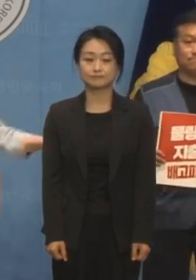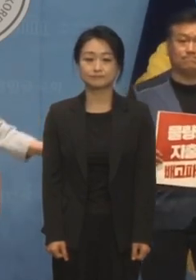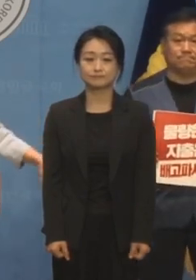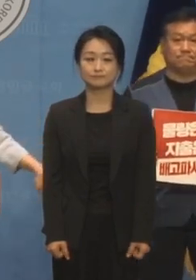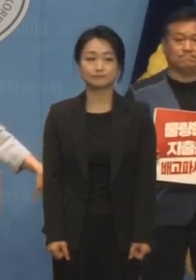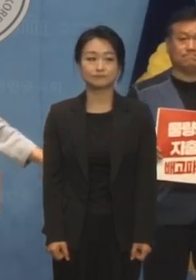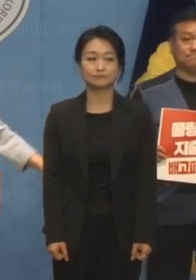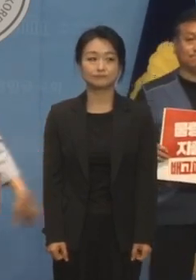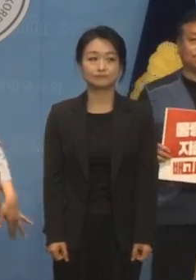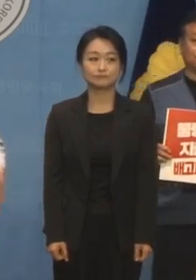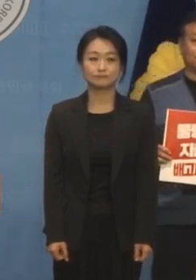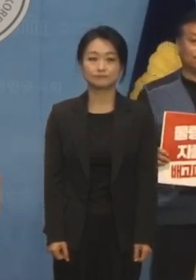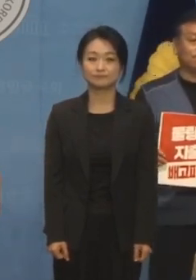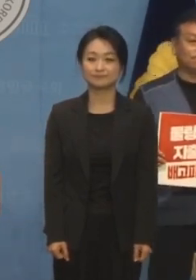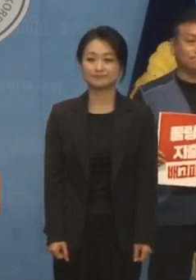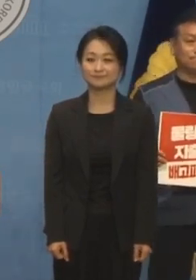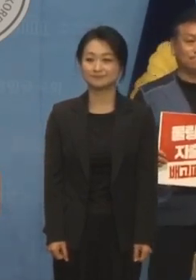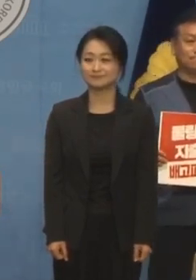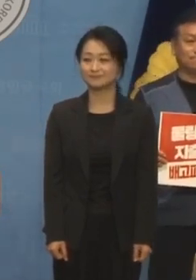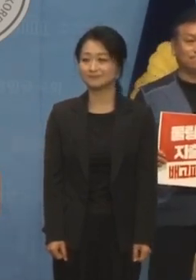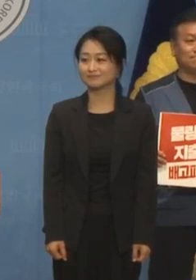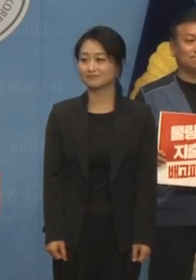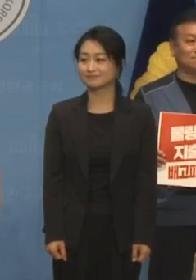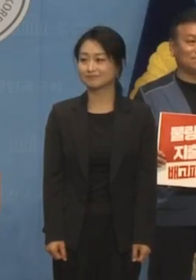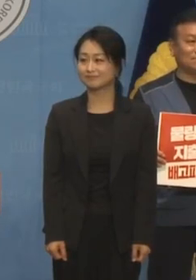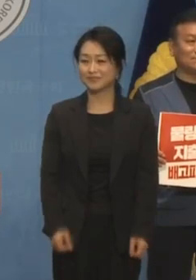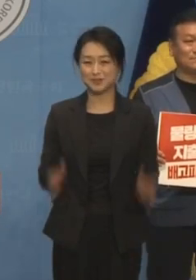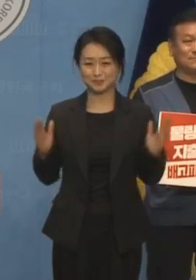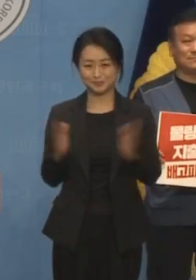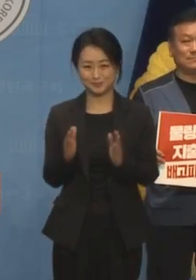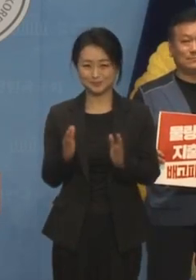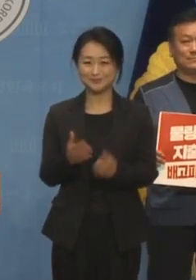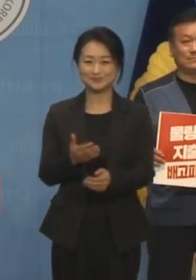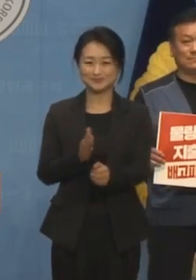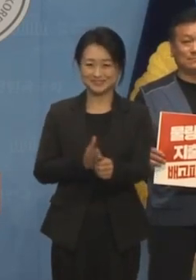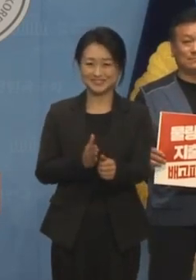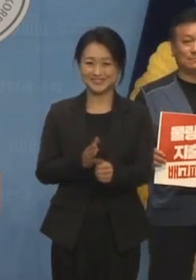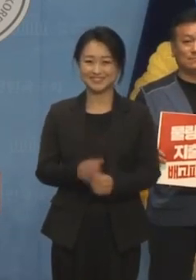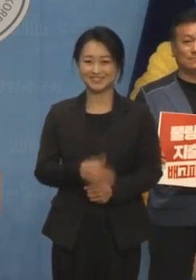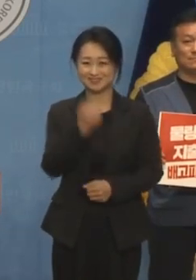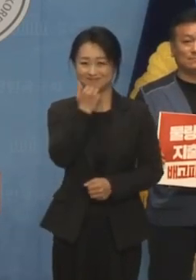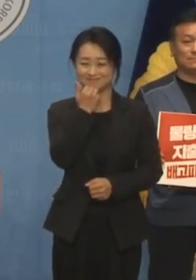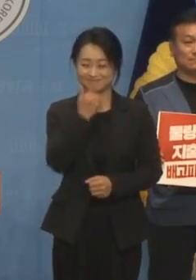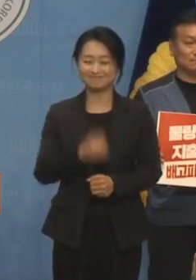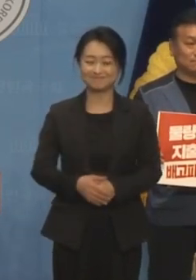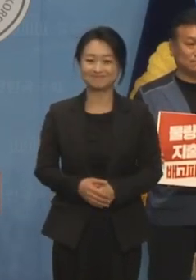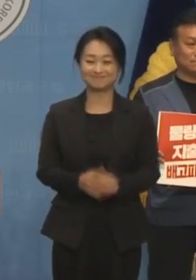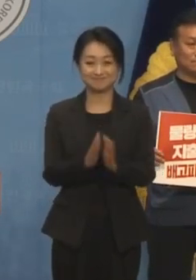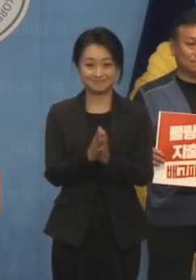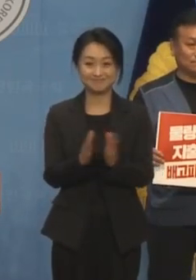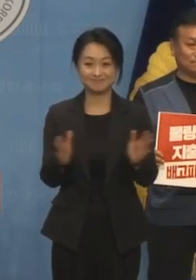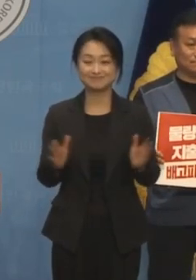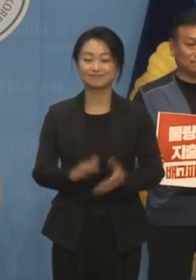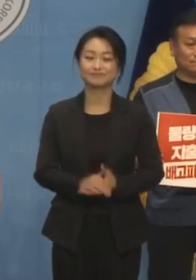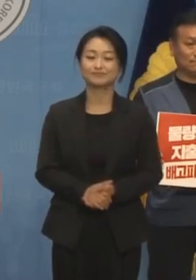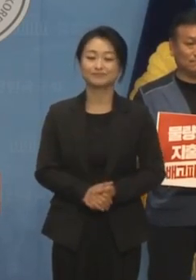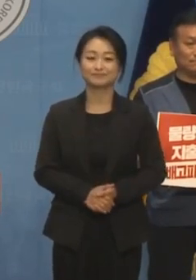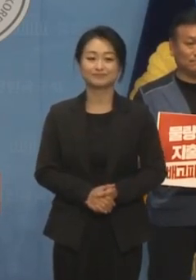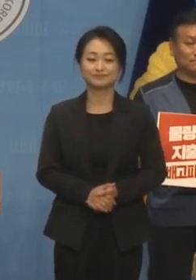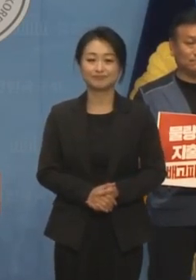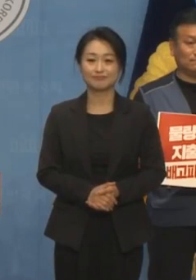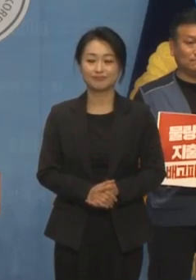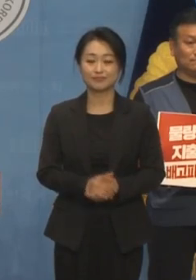붙으라 옆으로. 예, 시작하도록 하겠습니다.